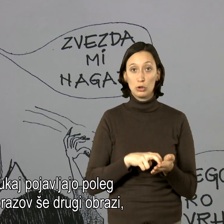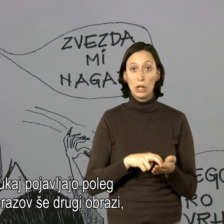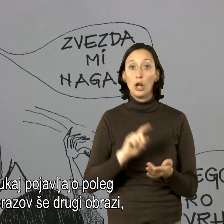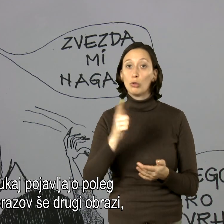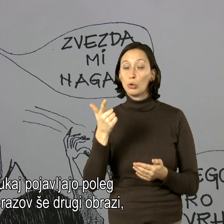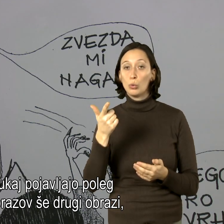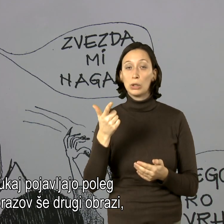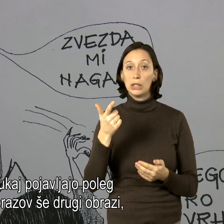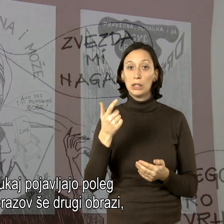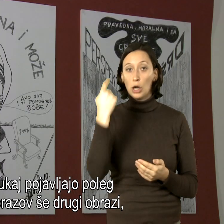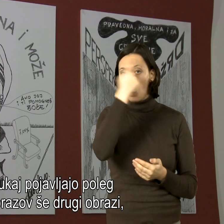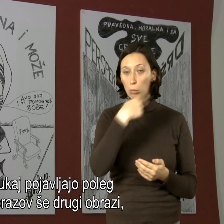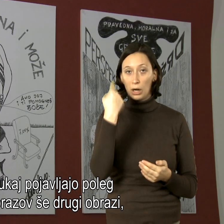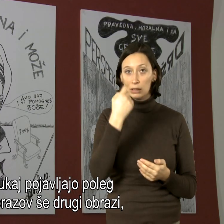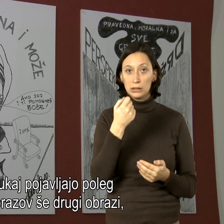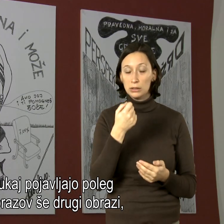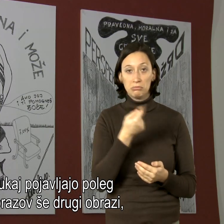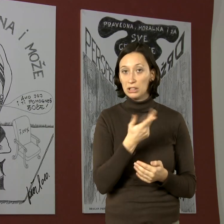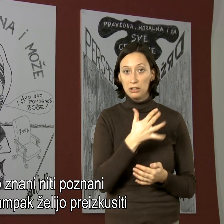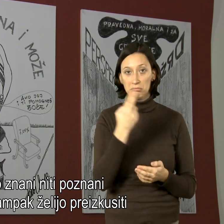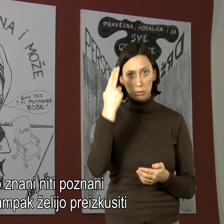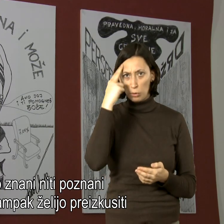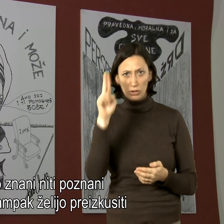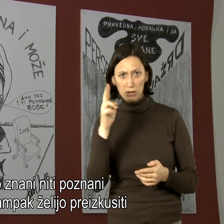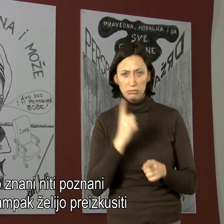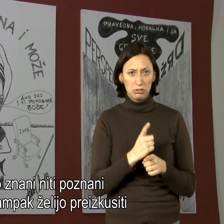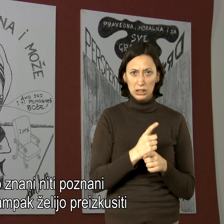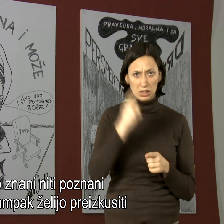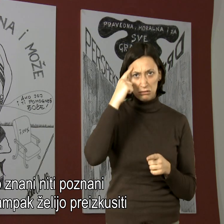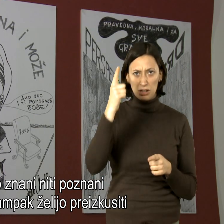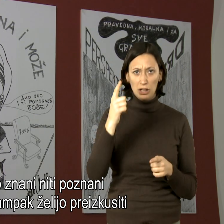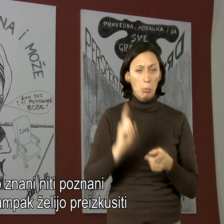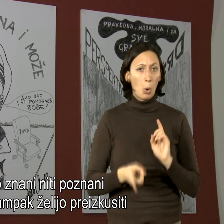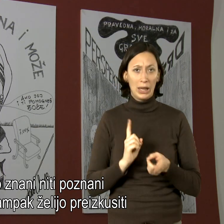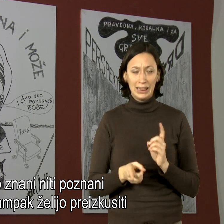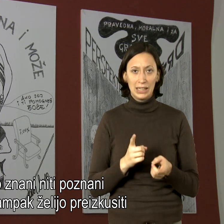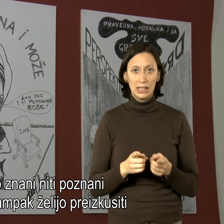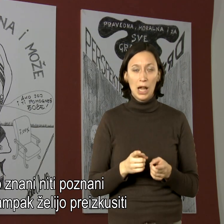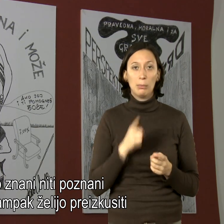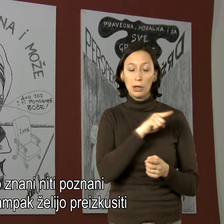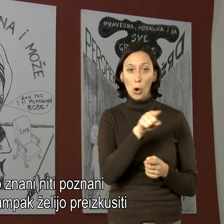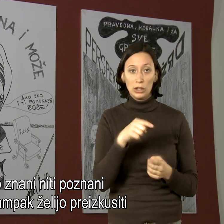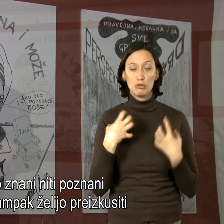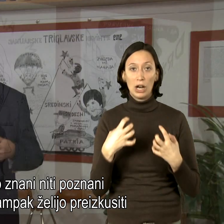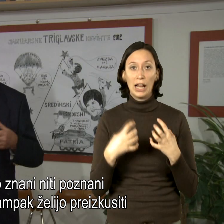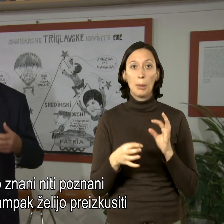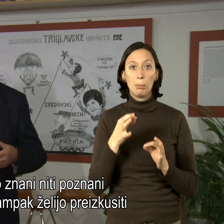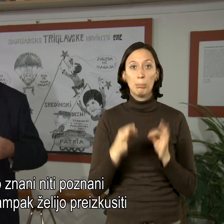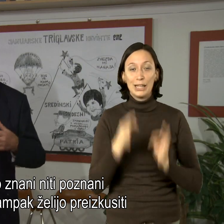še drugi obrazi, kateri niso ni znani, ni poznani v politiki, ampak bi hoteli